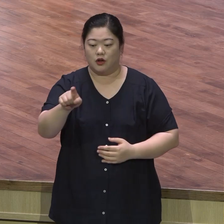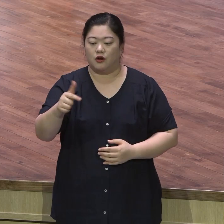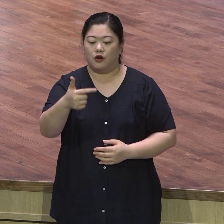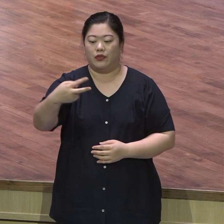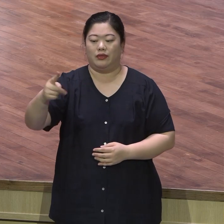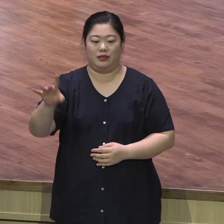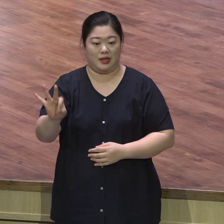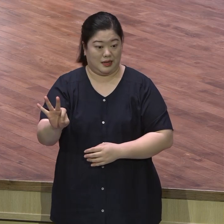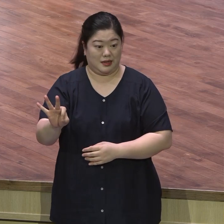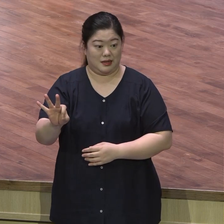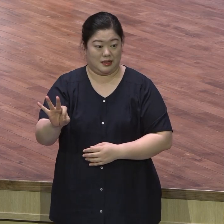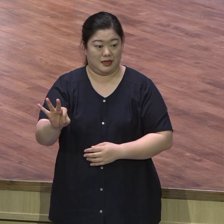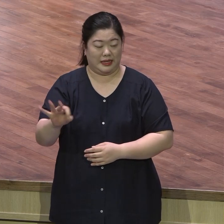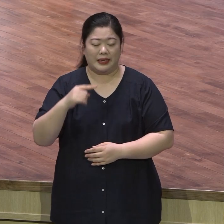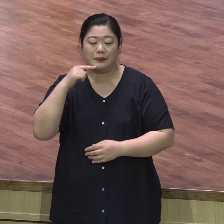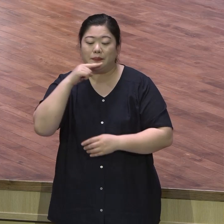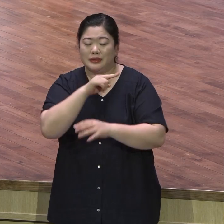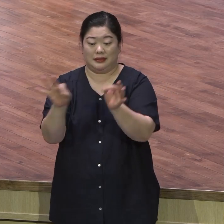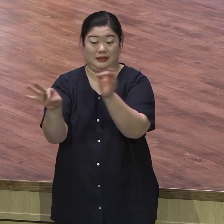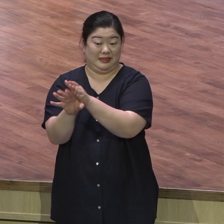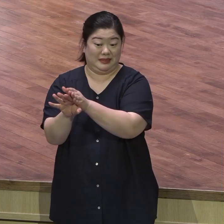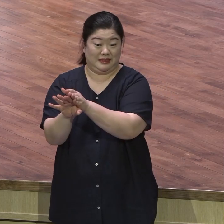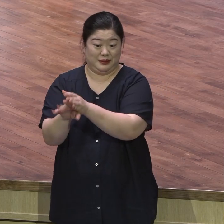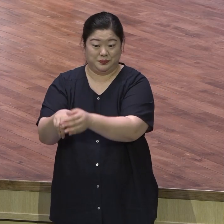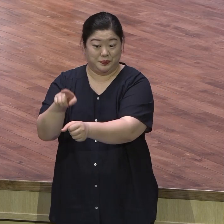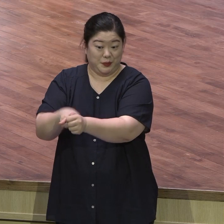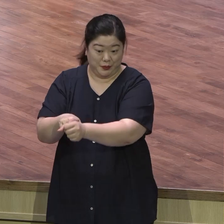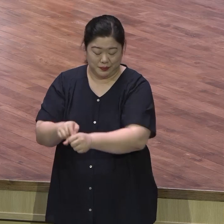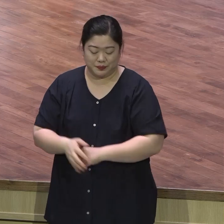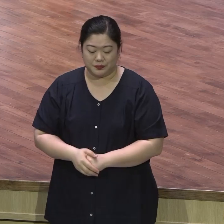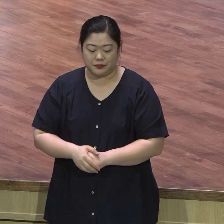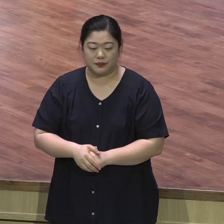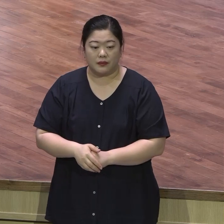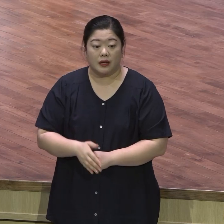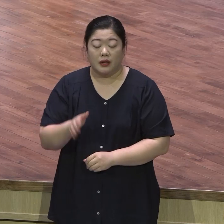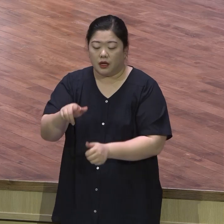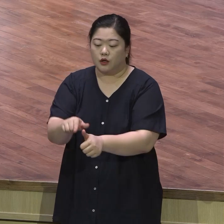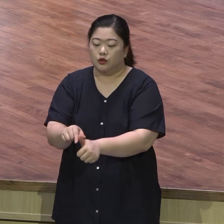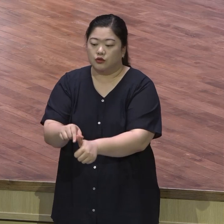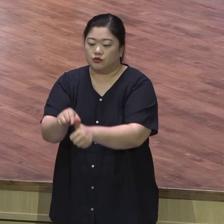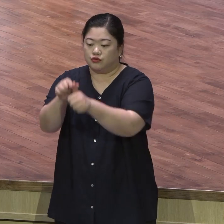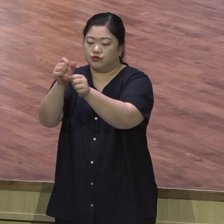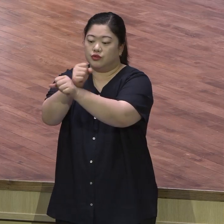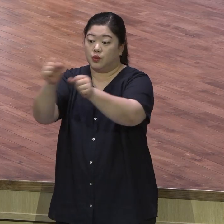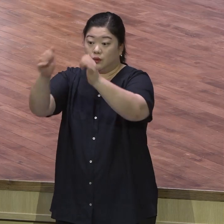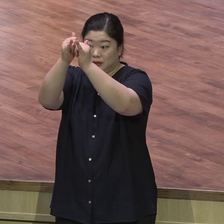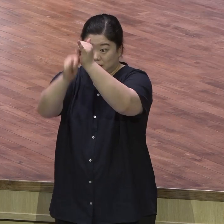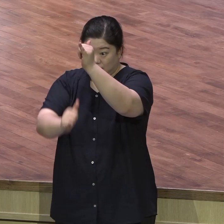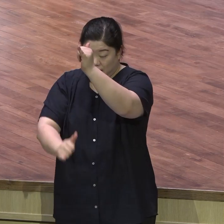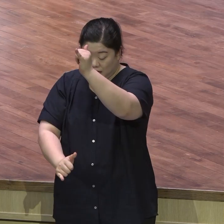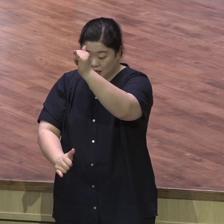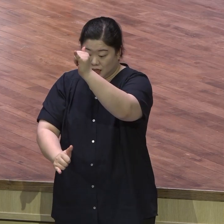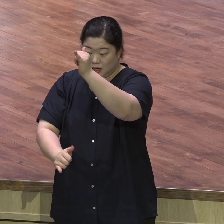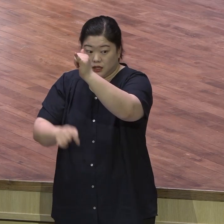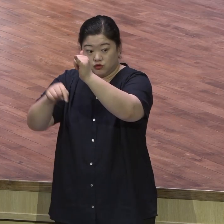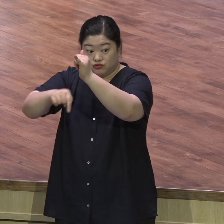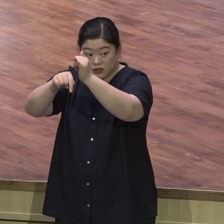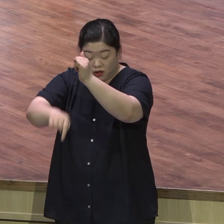보면요 성경건축은 구속사 성취의 중요한 이정표였다 그랬습니다.